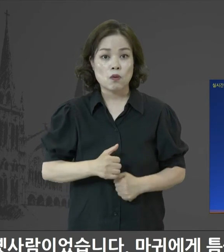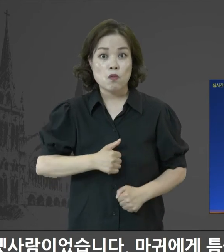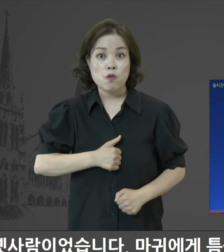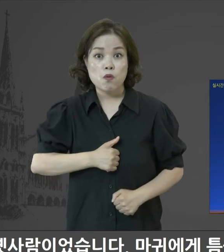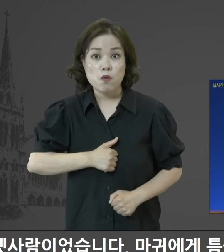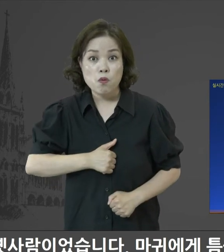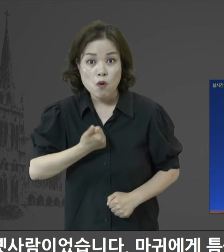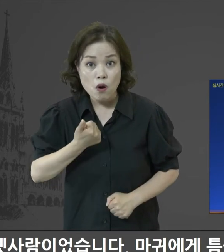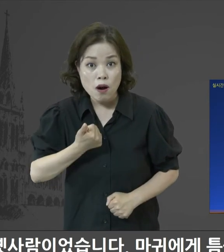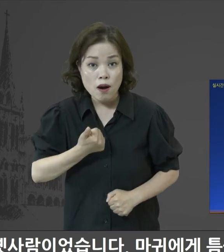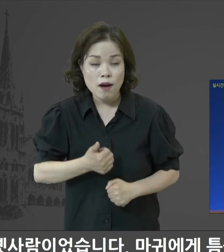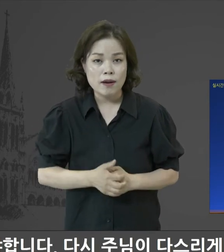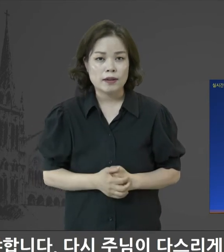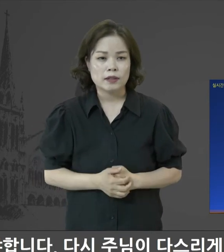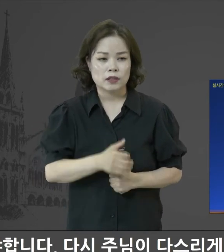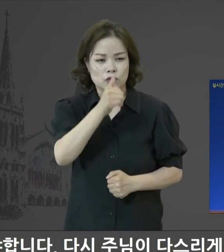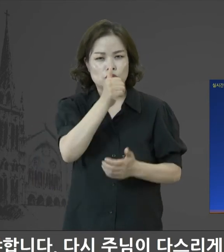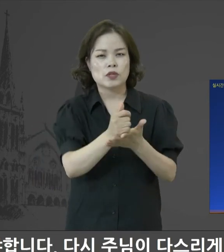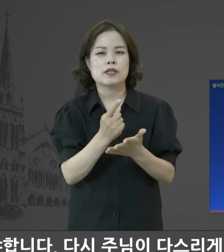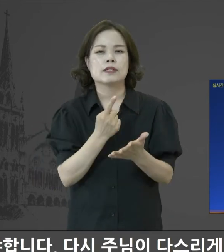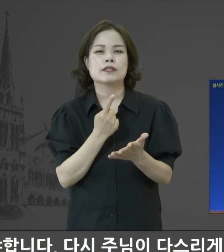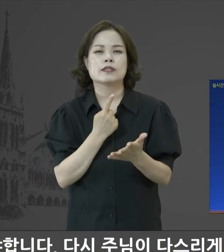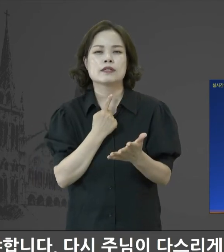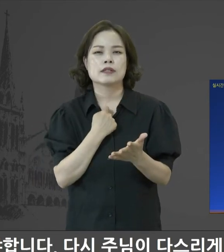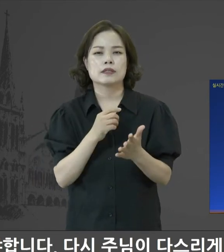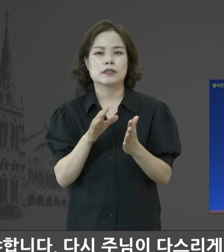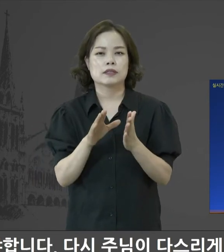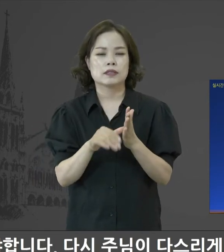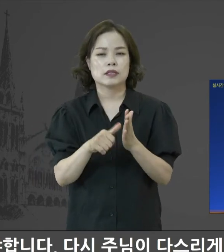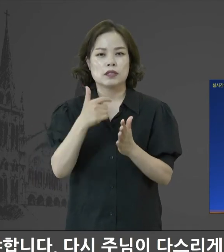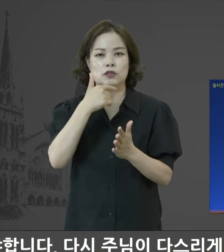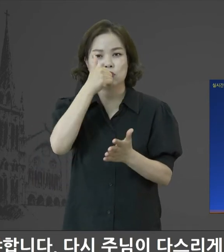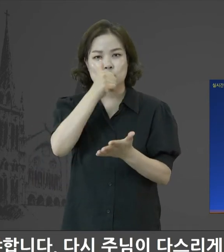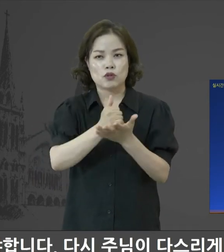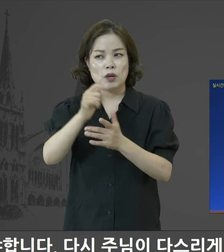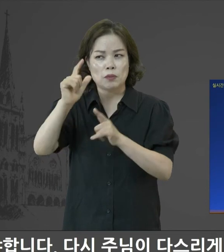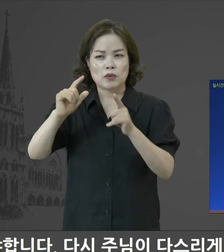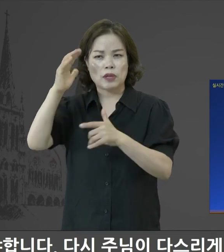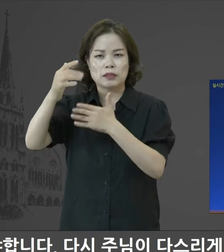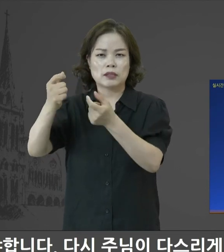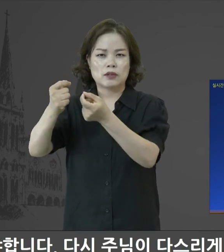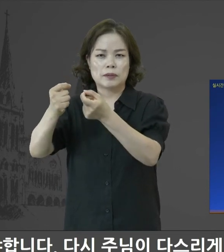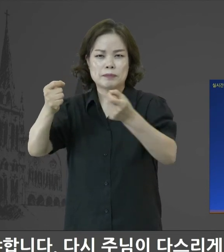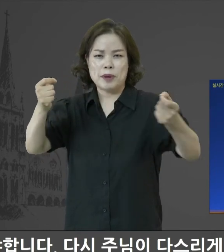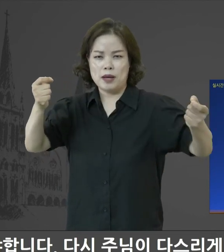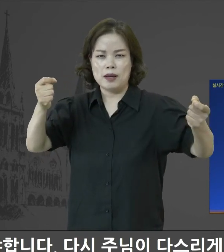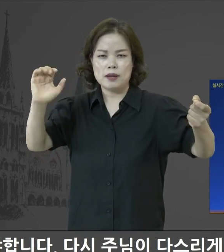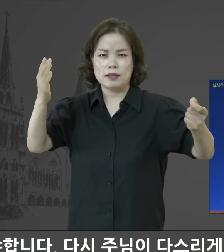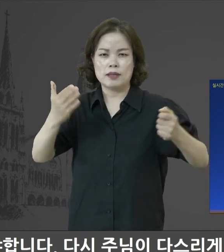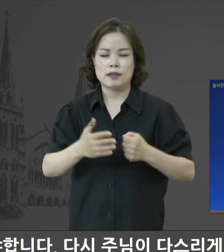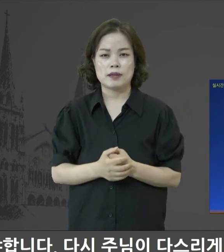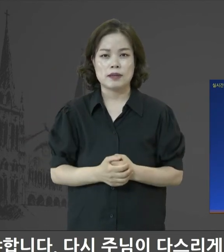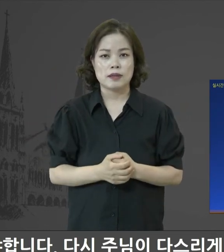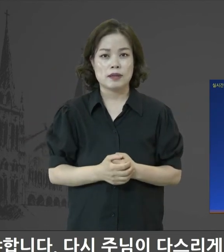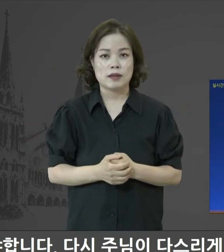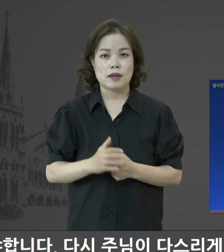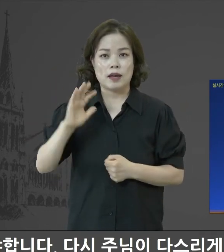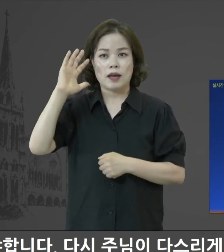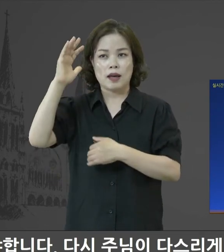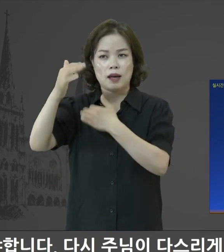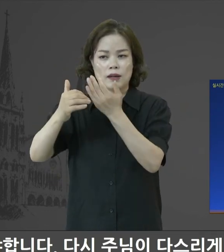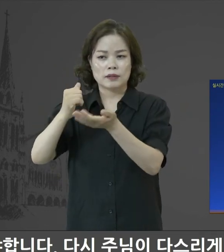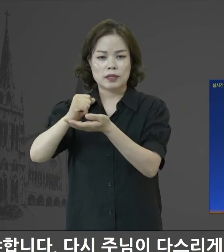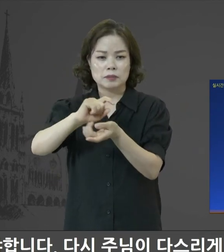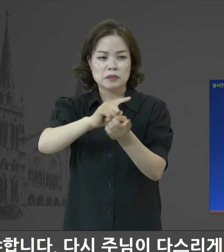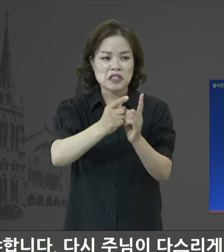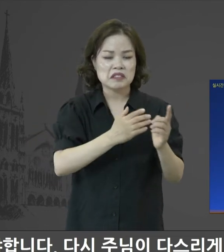분노가 죄를 짓게 했을 때 그 죄의 모습은 하나님과 멀어지는 겁니다. 하나님 대신에 내가